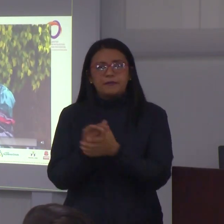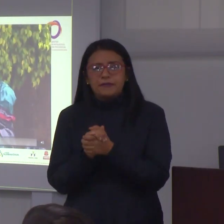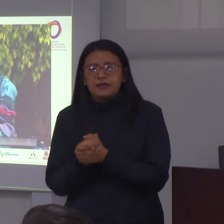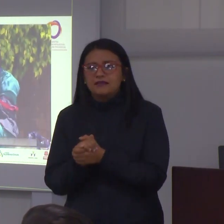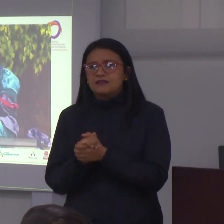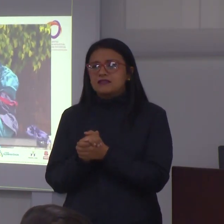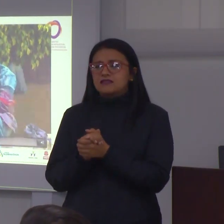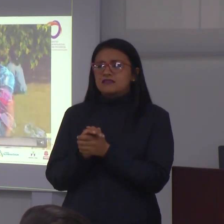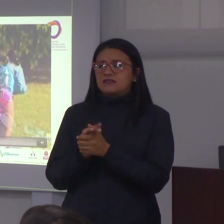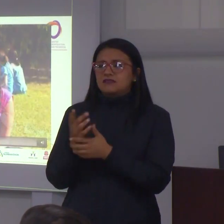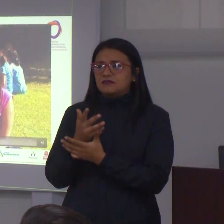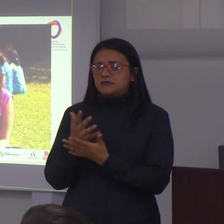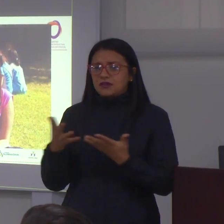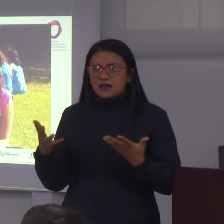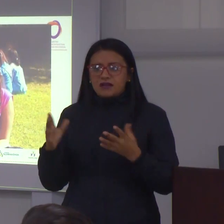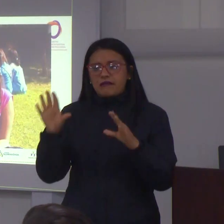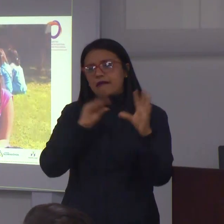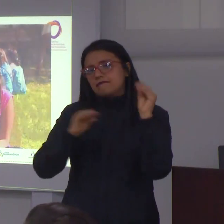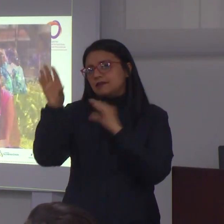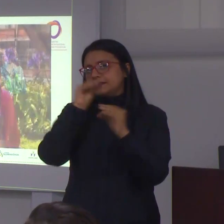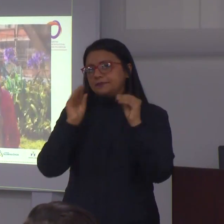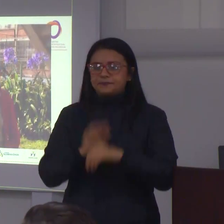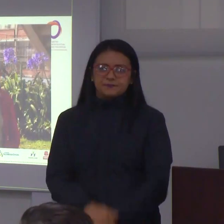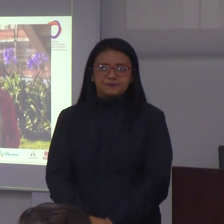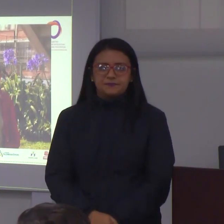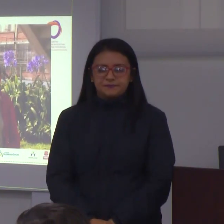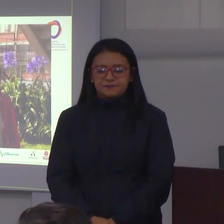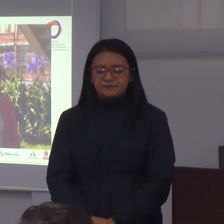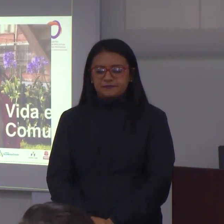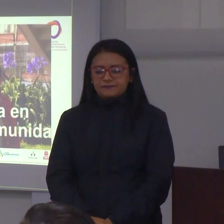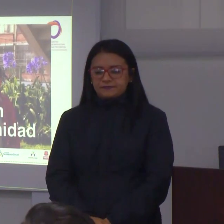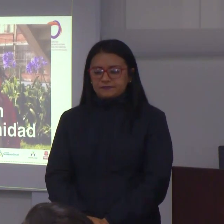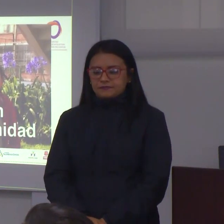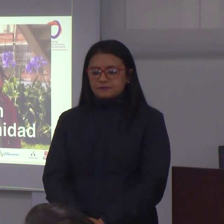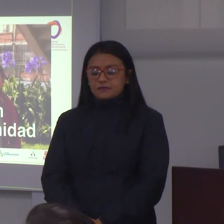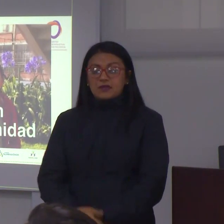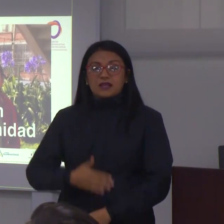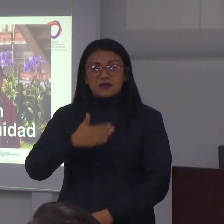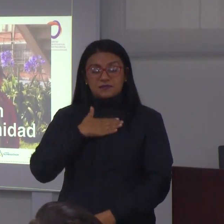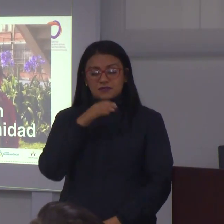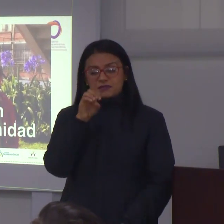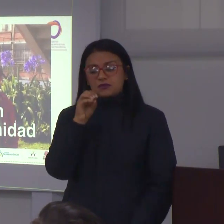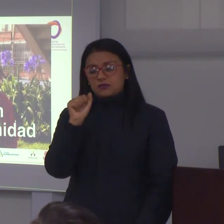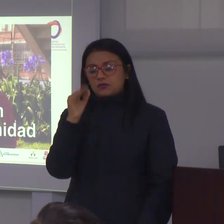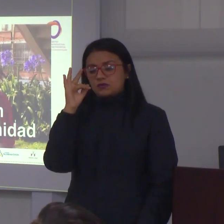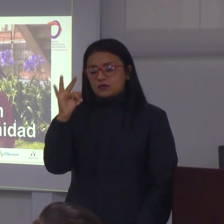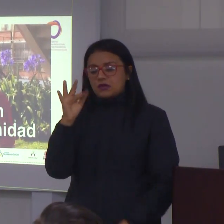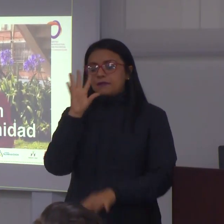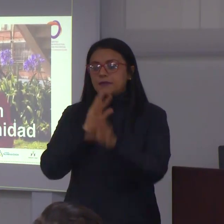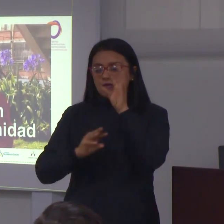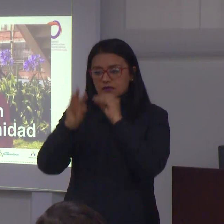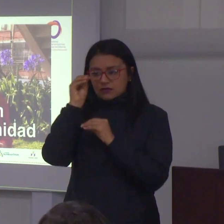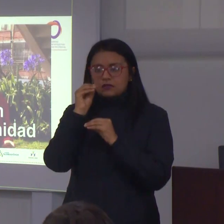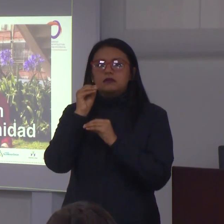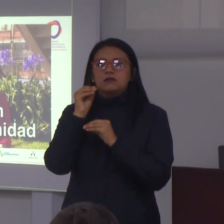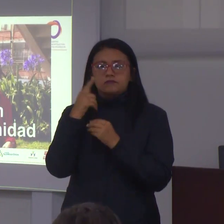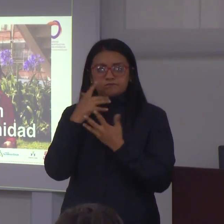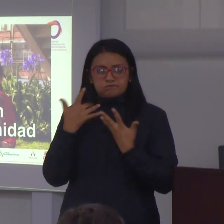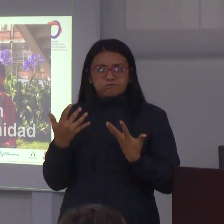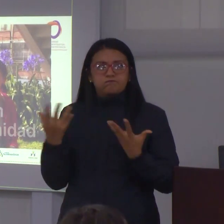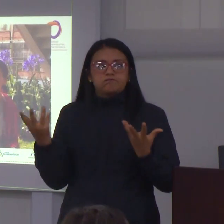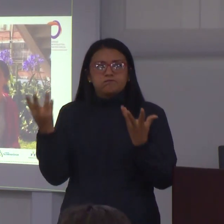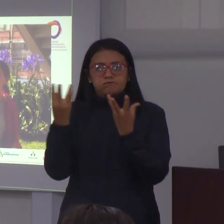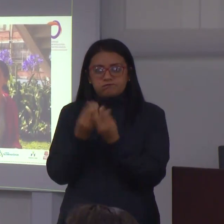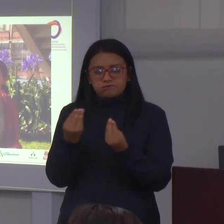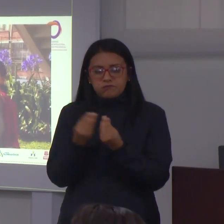dar un rato, a edad, y a parte. También yo aprendí a tener un grupo